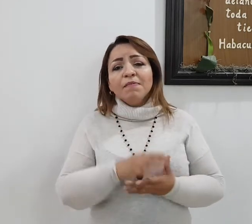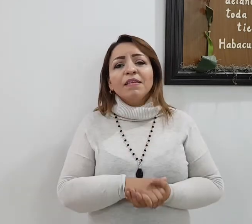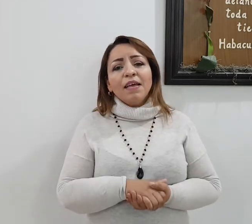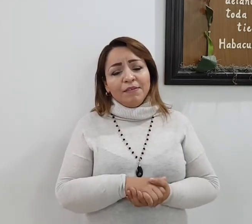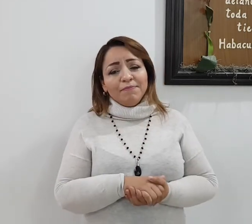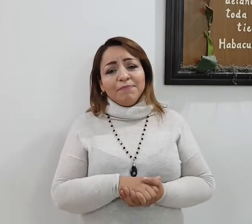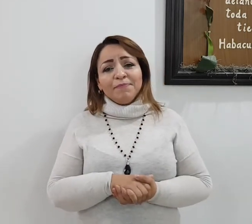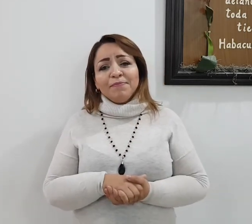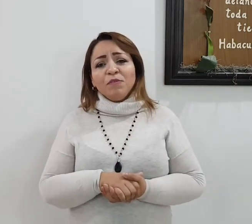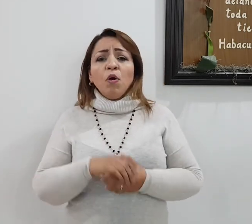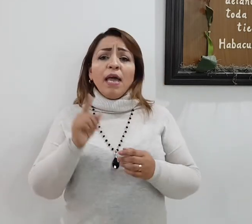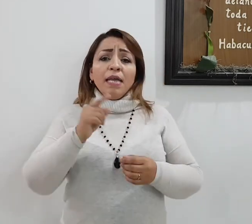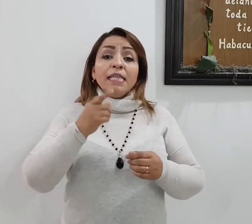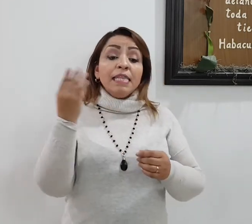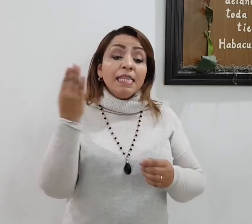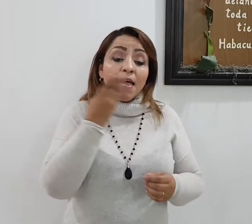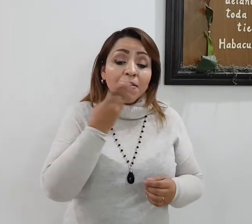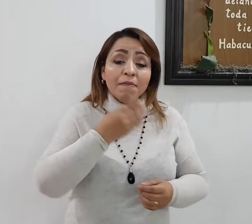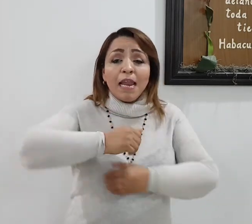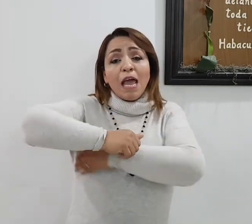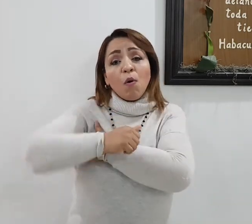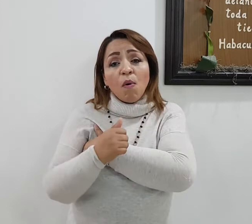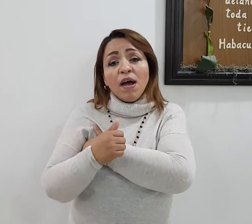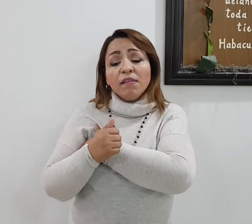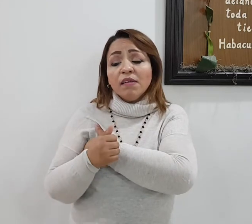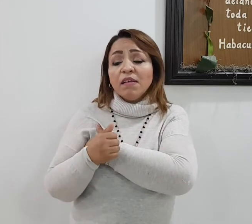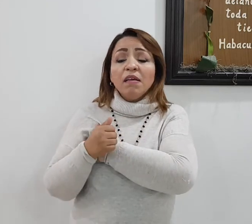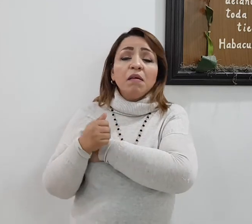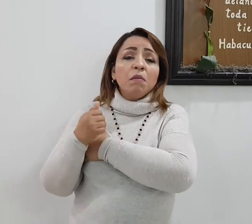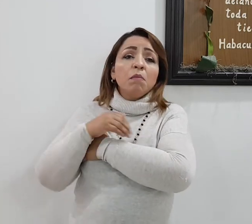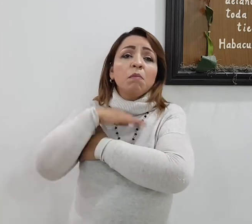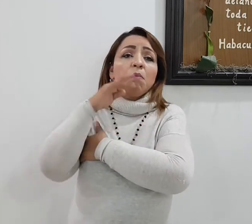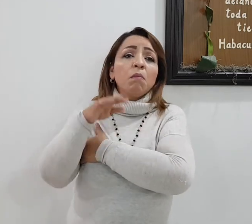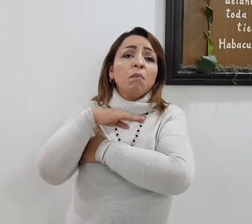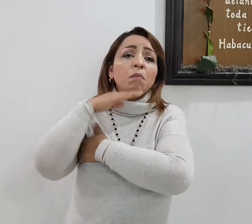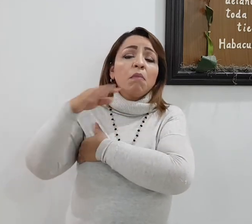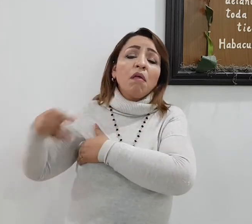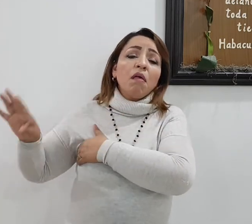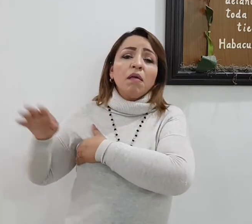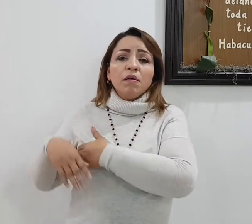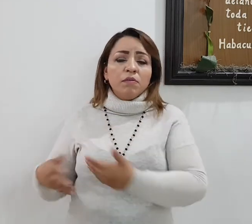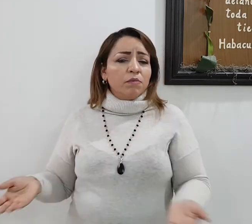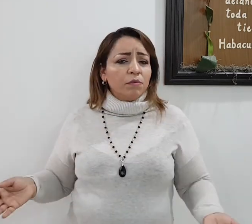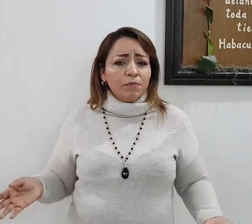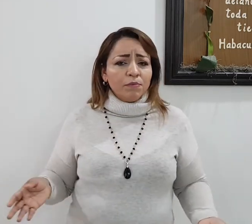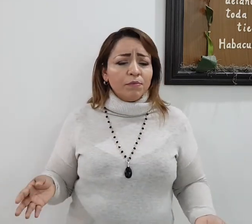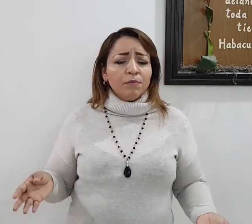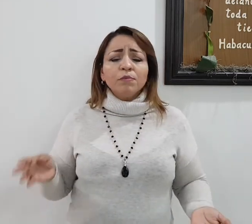Ahora sí, vamos a la iglesia. Y entonces usted dice, es que yo no oigo la voz de Dios. Pues